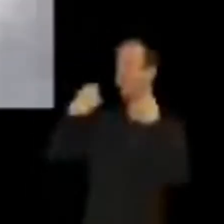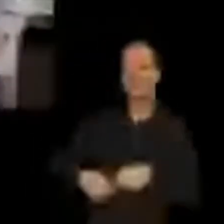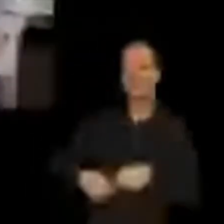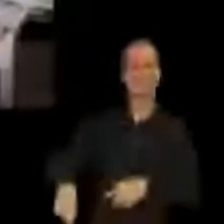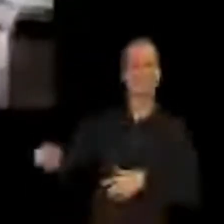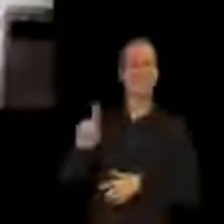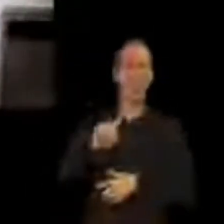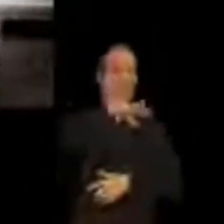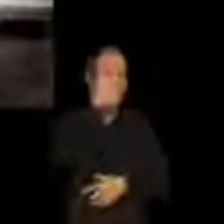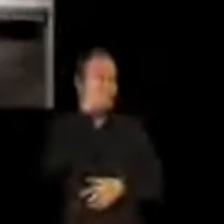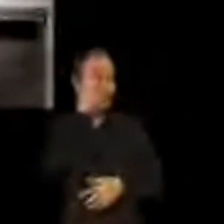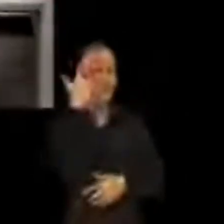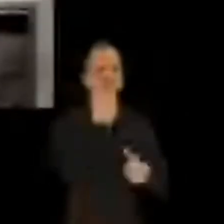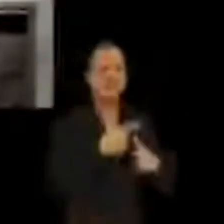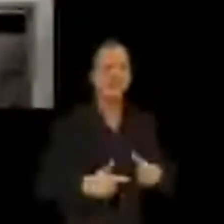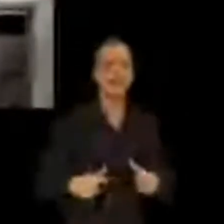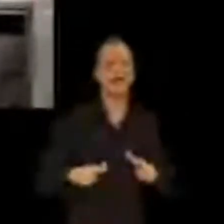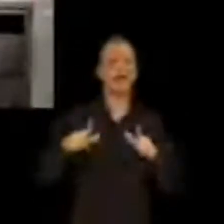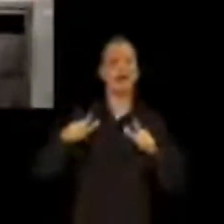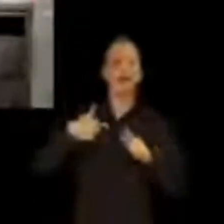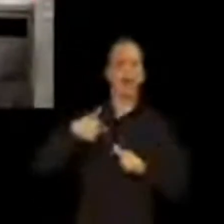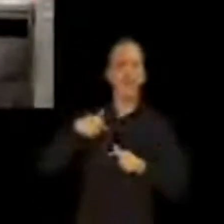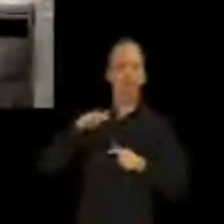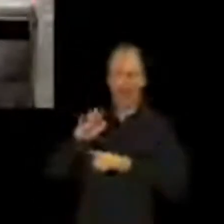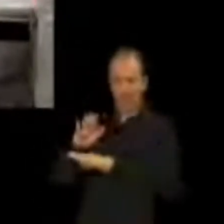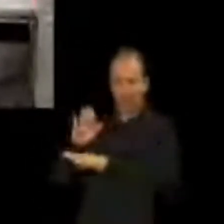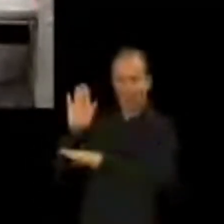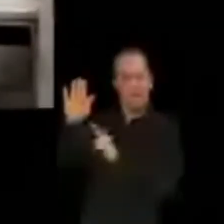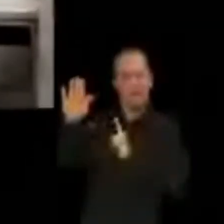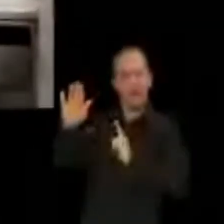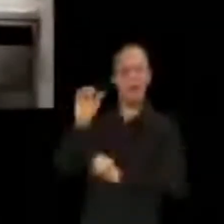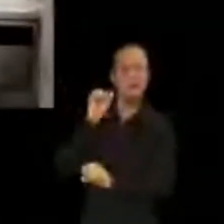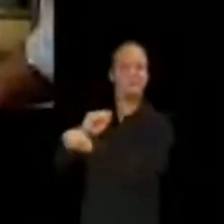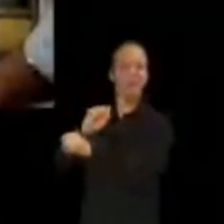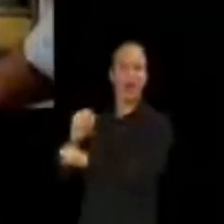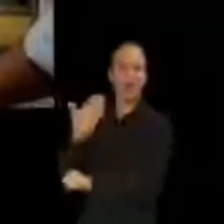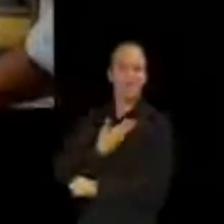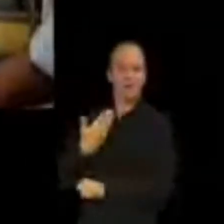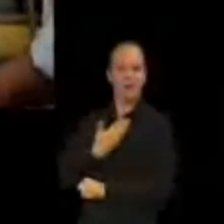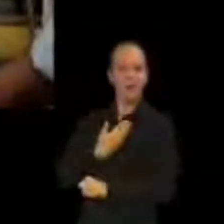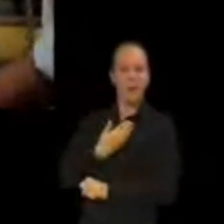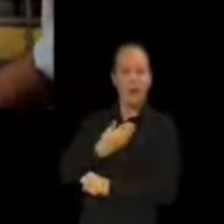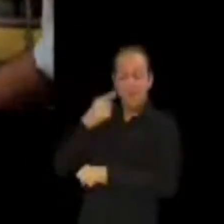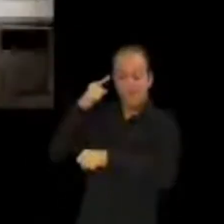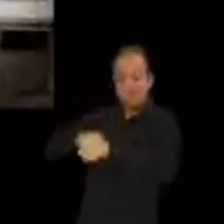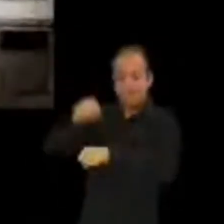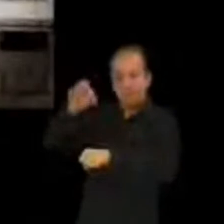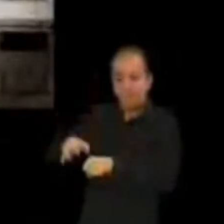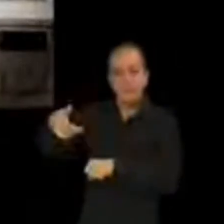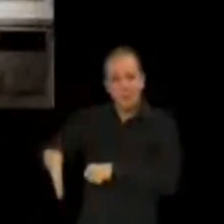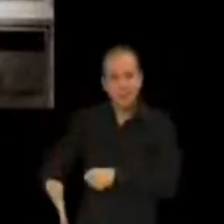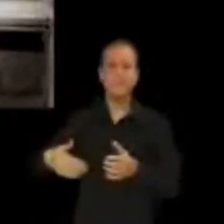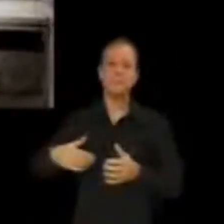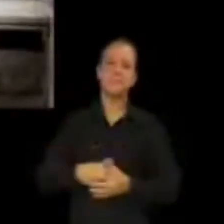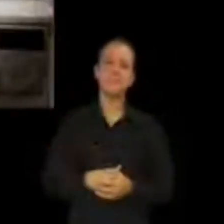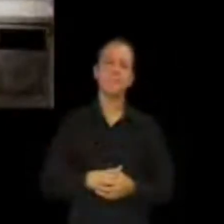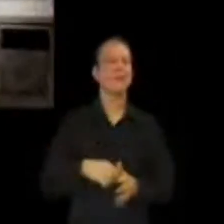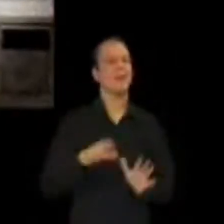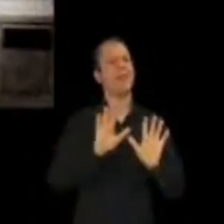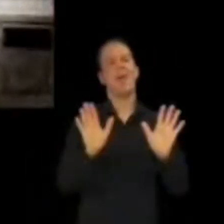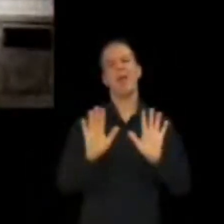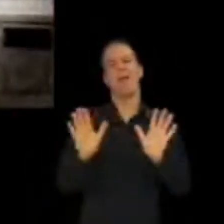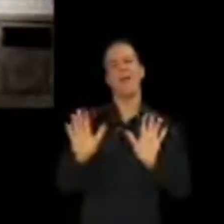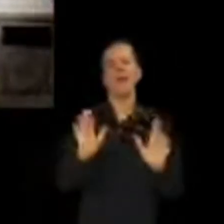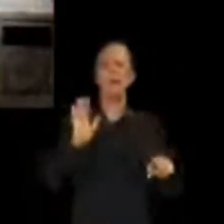não precisa. Eu vou resolver teu problema, não se preocupa. Ô, mocinha, é que tem a rampa aqui e eu só tô esperando uma amiga que eu marquei exatamente aqui, mas não precisa mesmo. Não